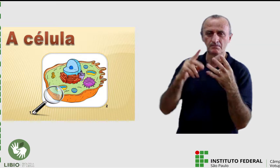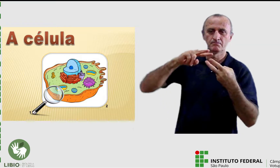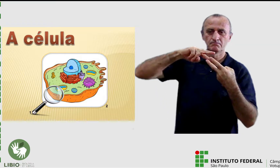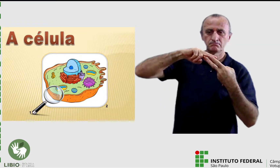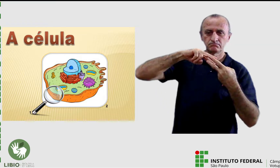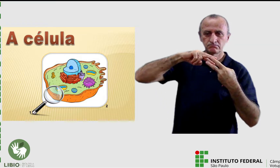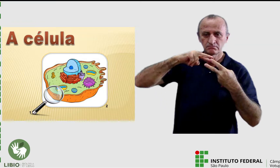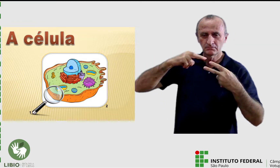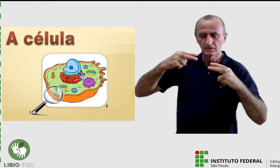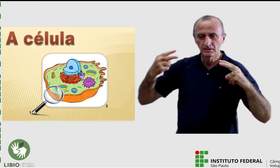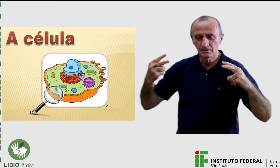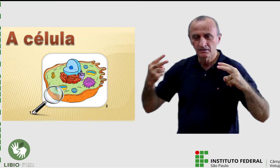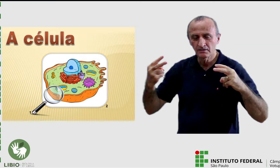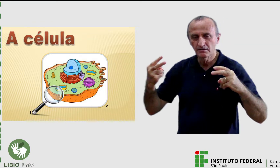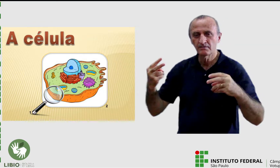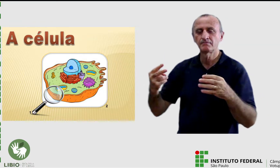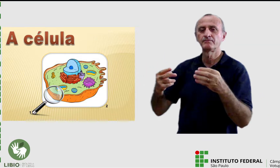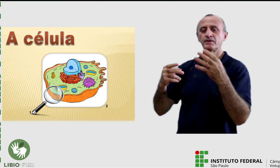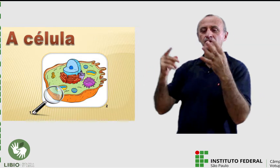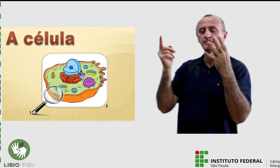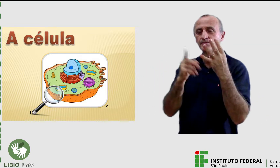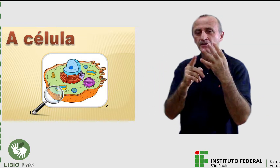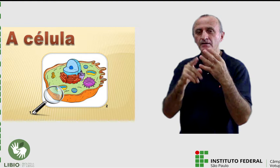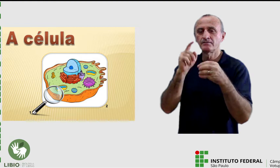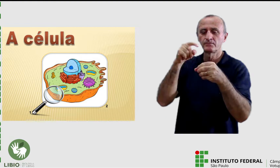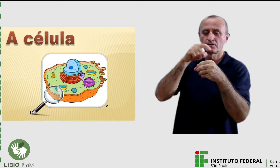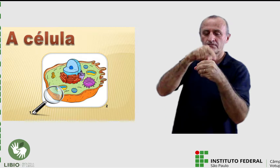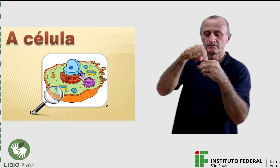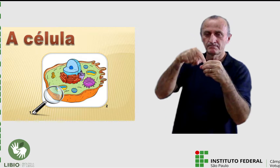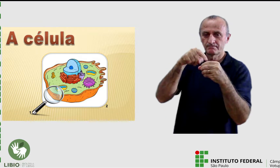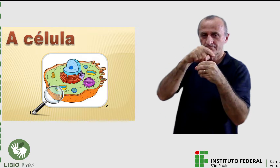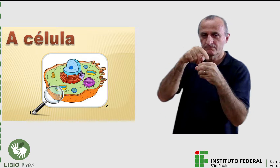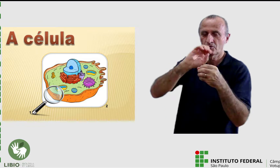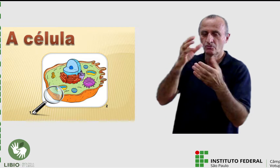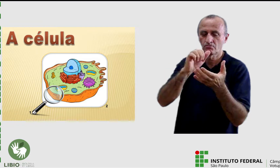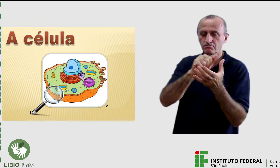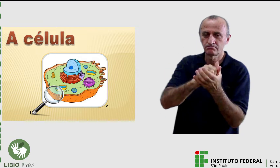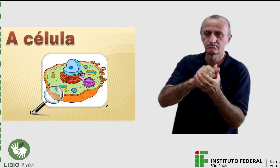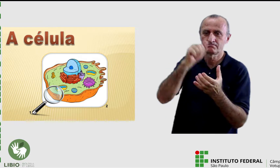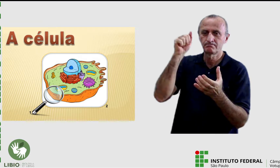material genético, e o quarto componente mínimo, ribossomos. Lembram?